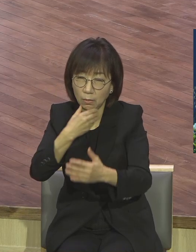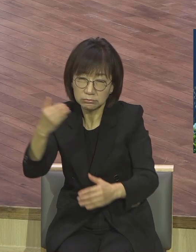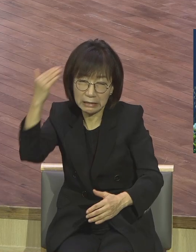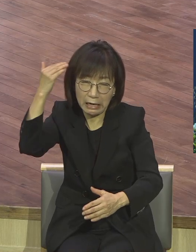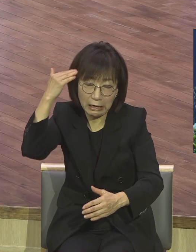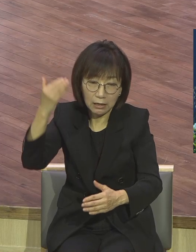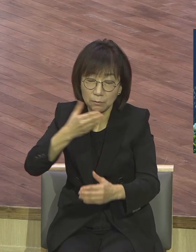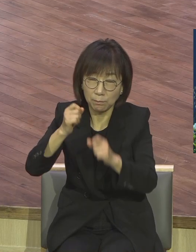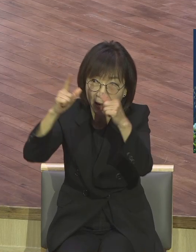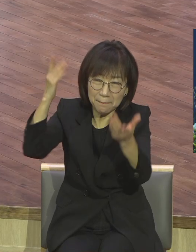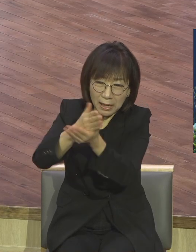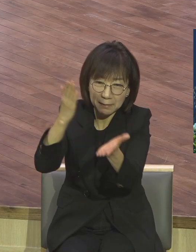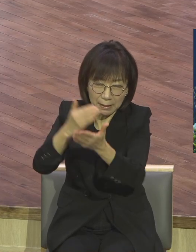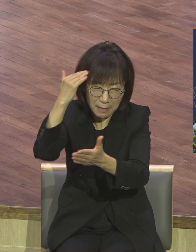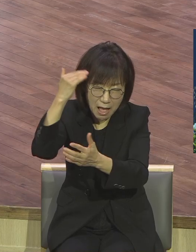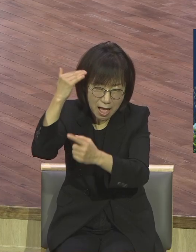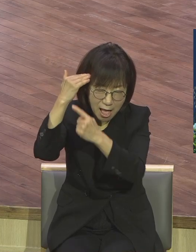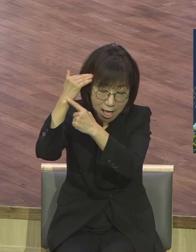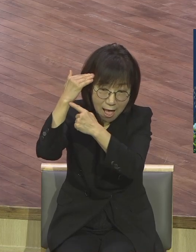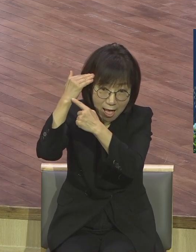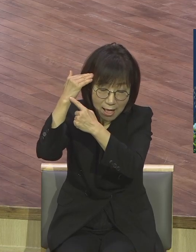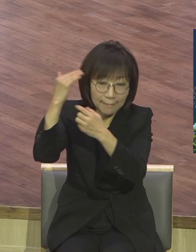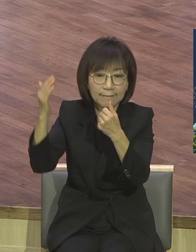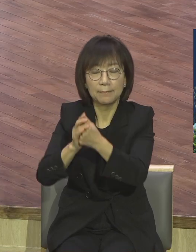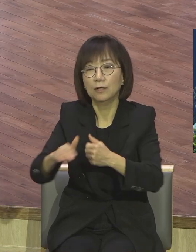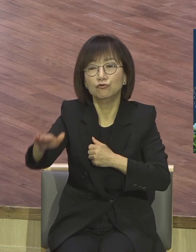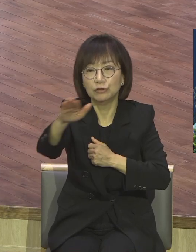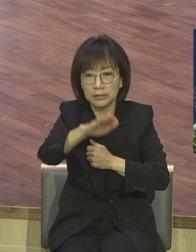복음의 참 진리를 우리는 지켜야 할